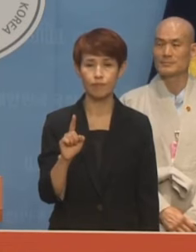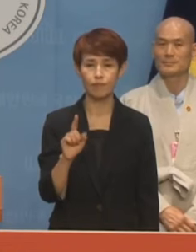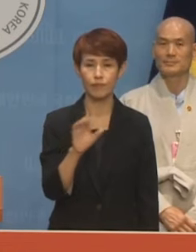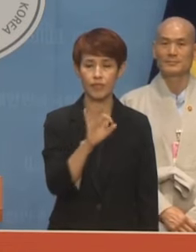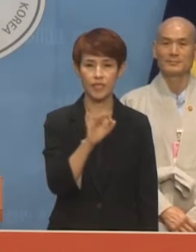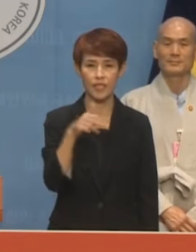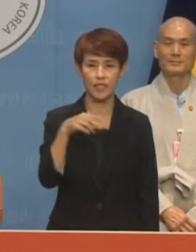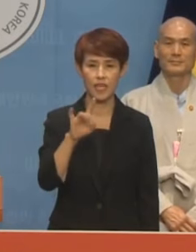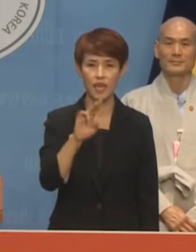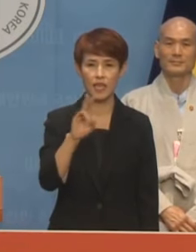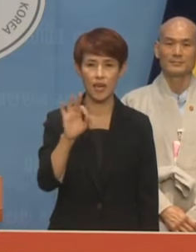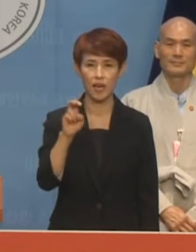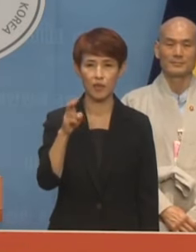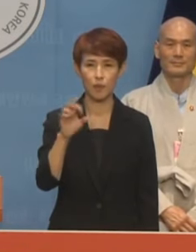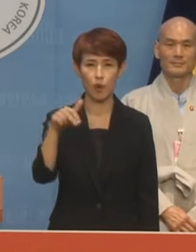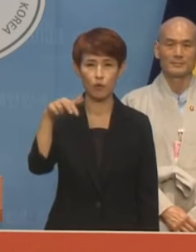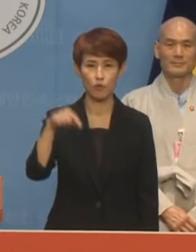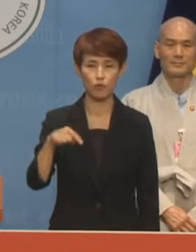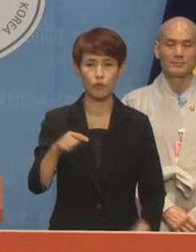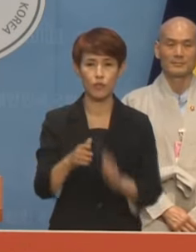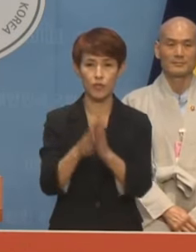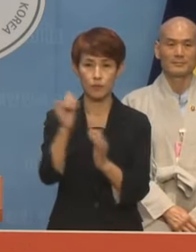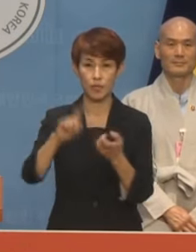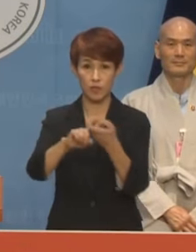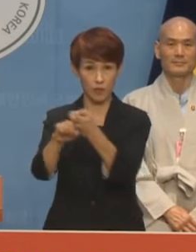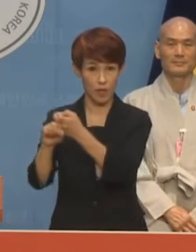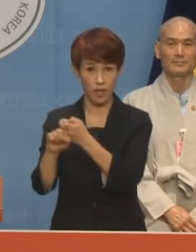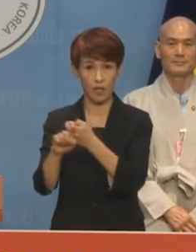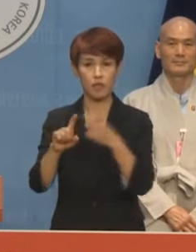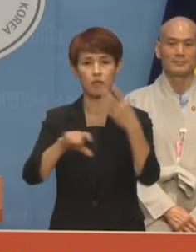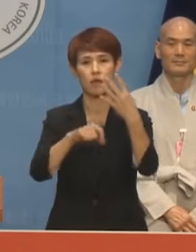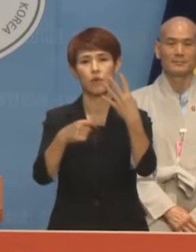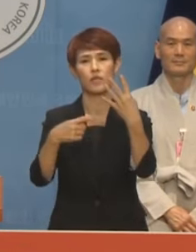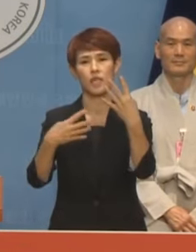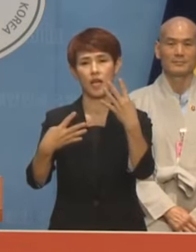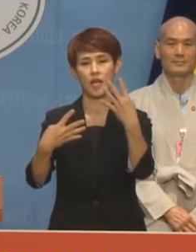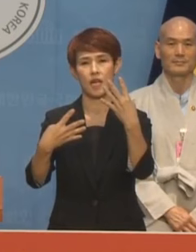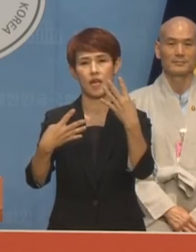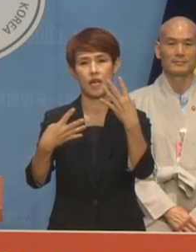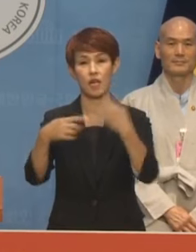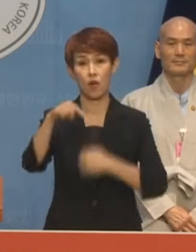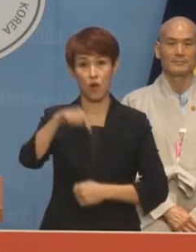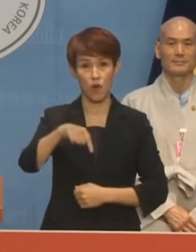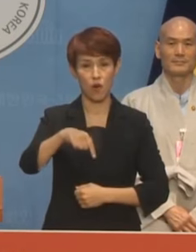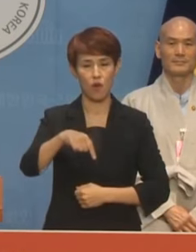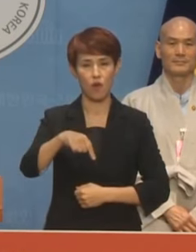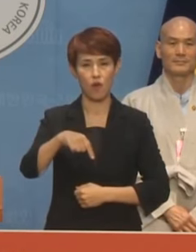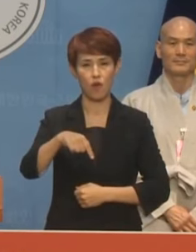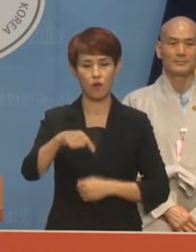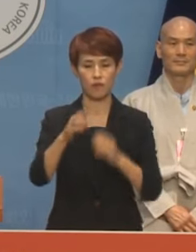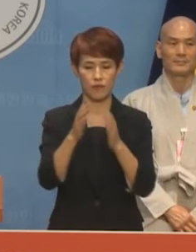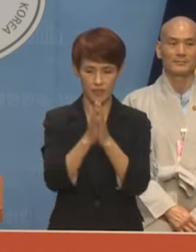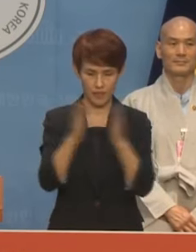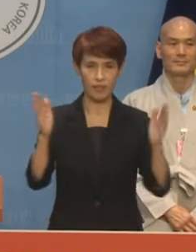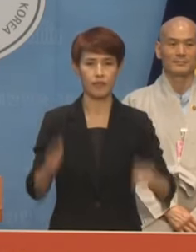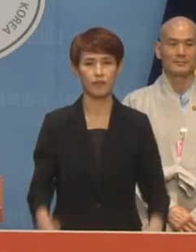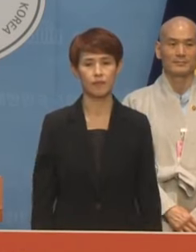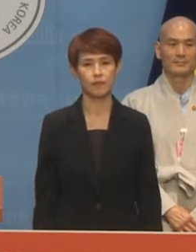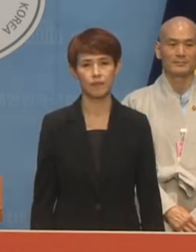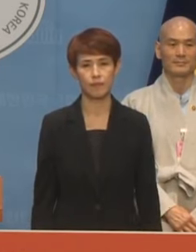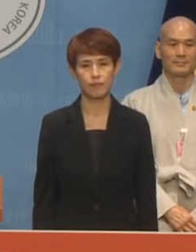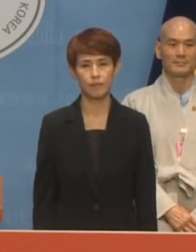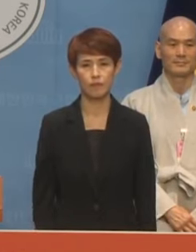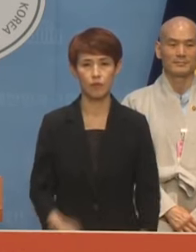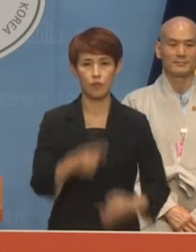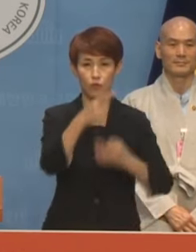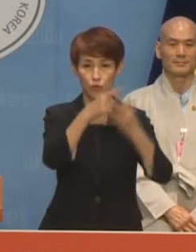이채양명주 시민연대가 4월 4일 이곳에서 발대식을 시작했습니다.